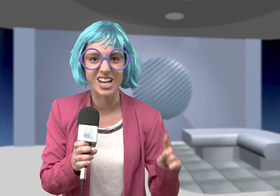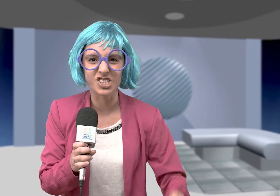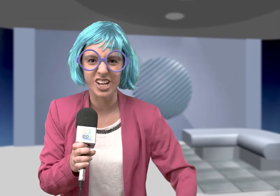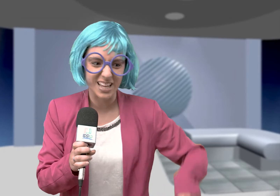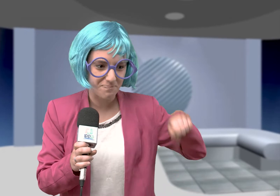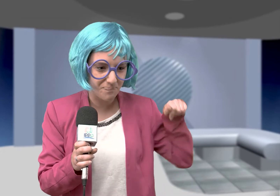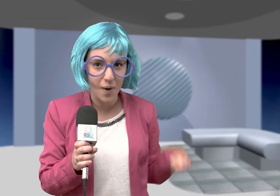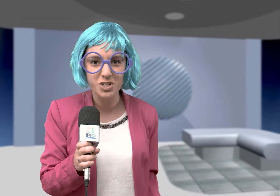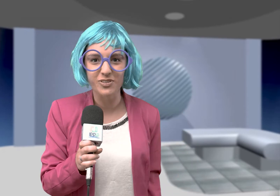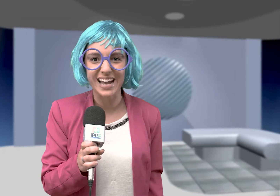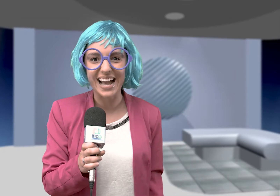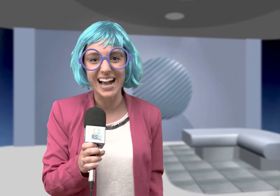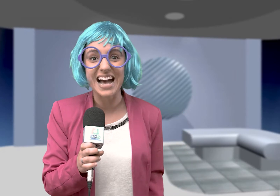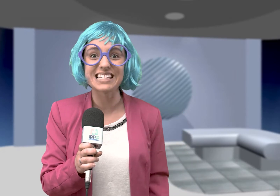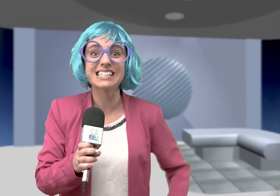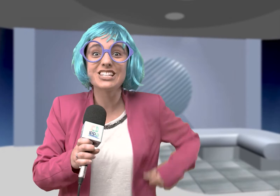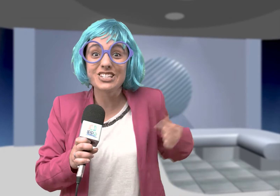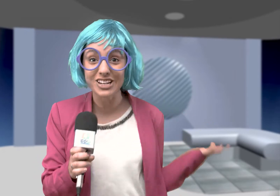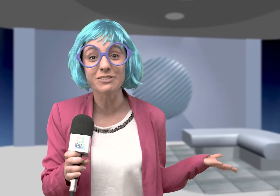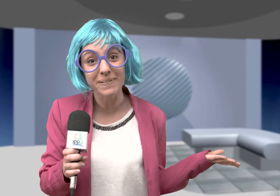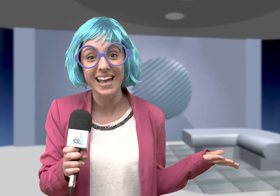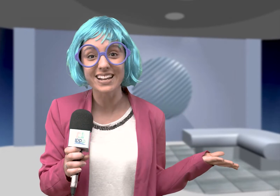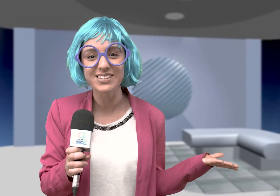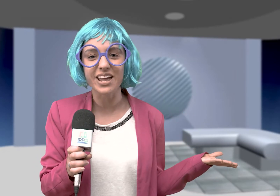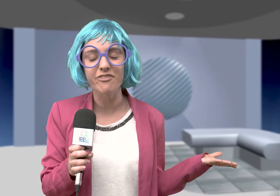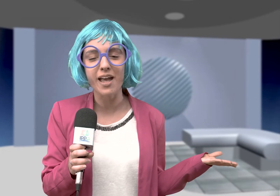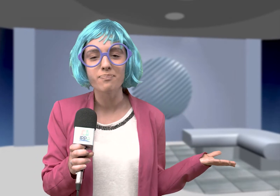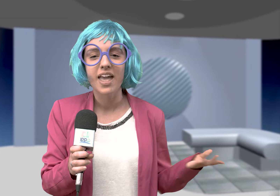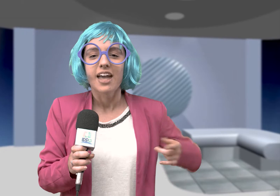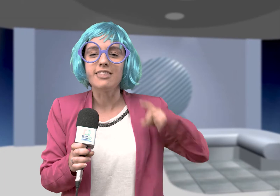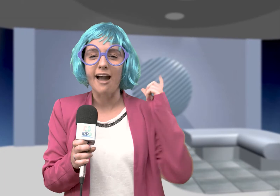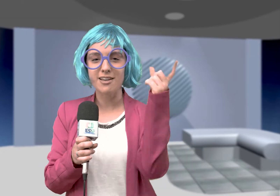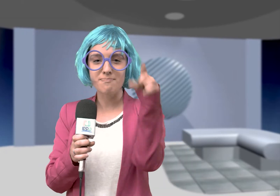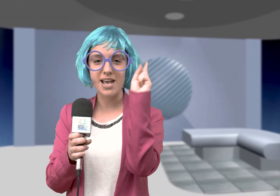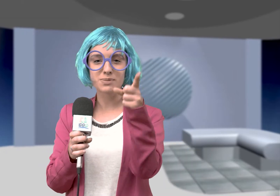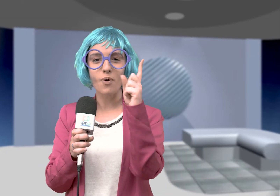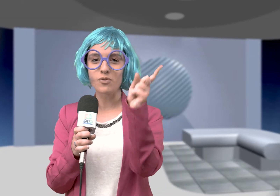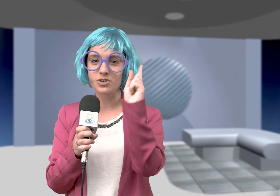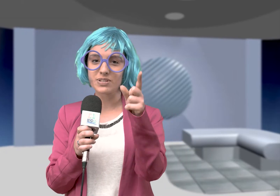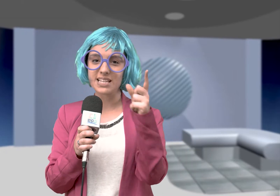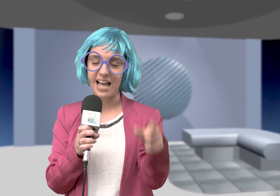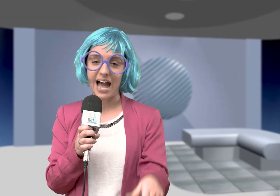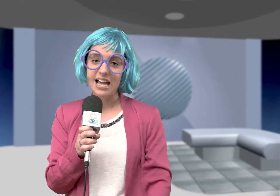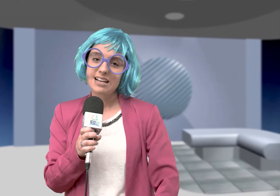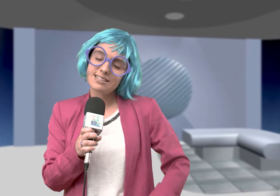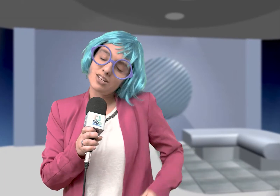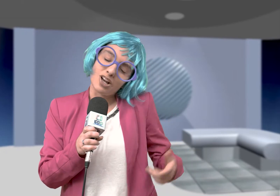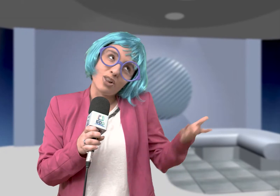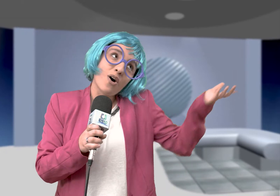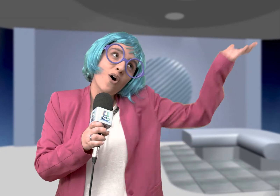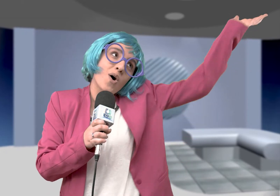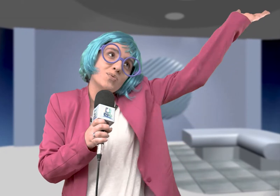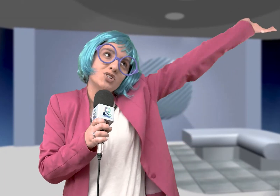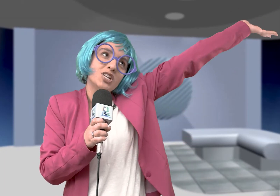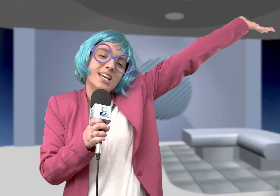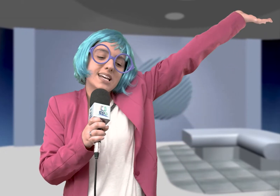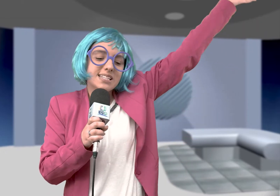gente ainda pode ficar em casa assistindo Pinheirinhos TV. Daí mesmo onde você tá. Seja longe,